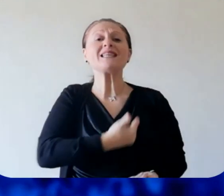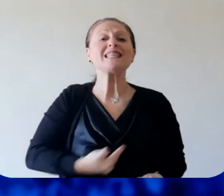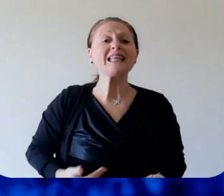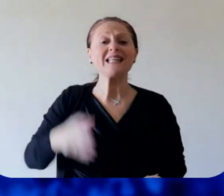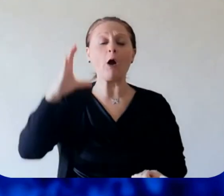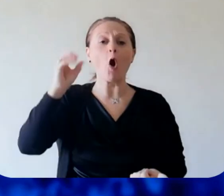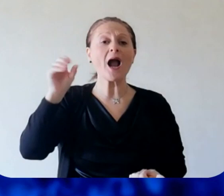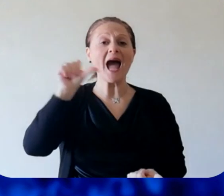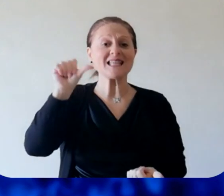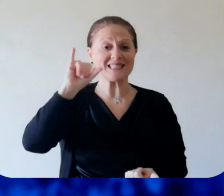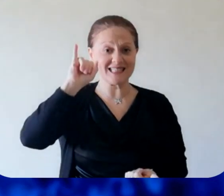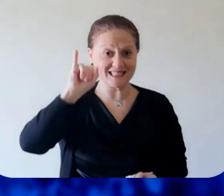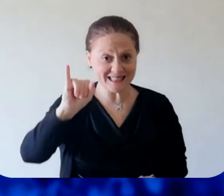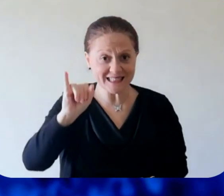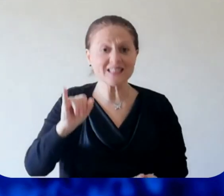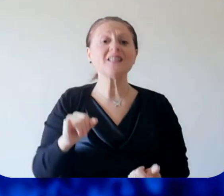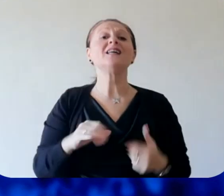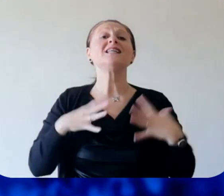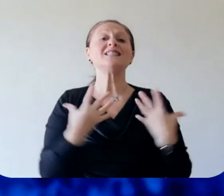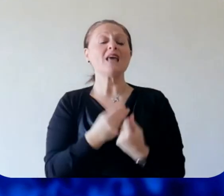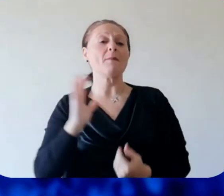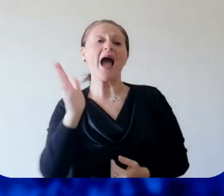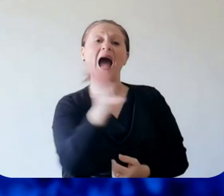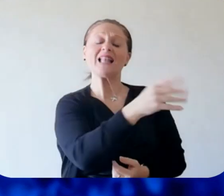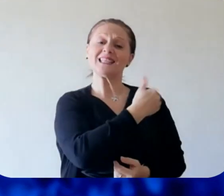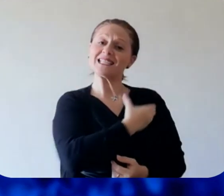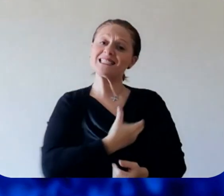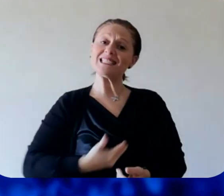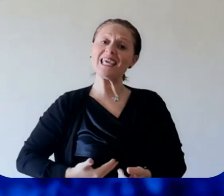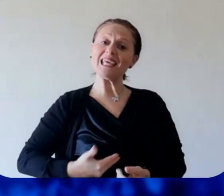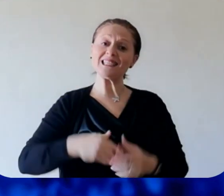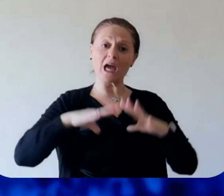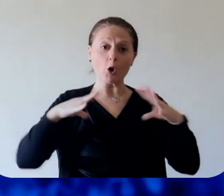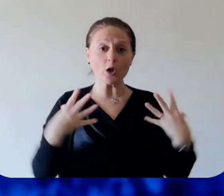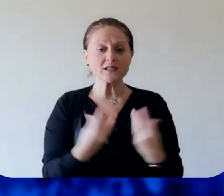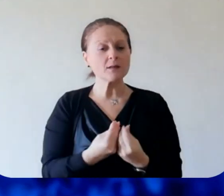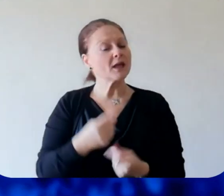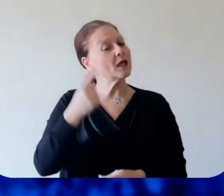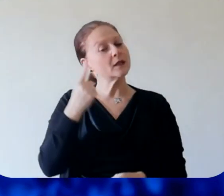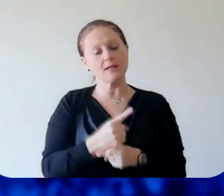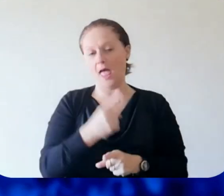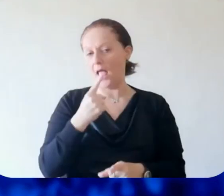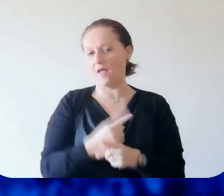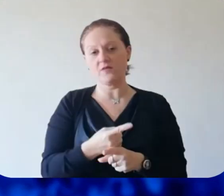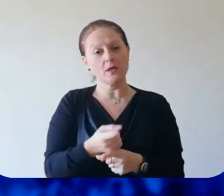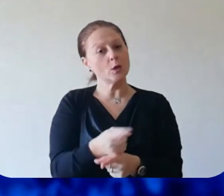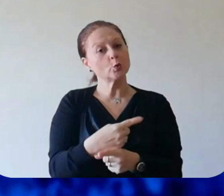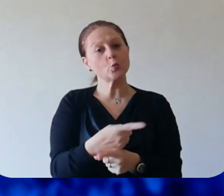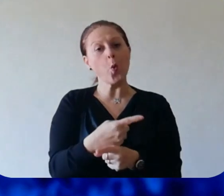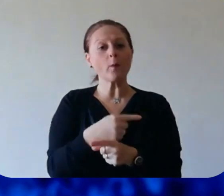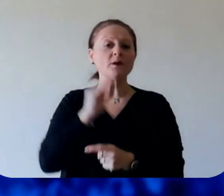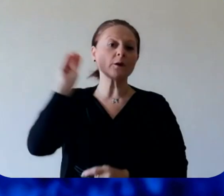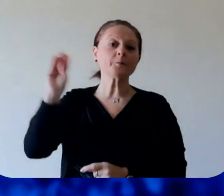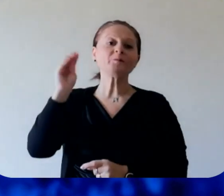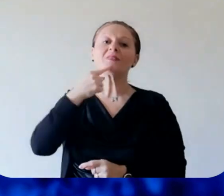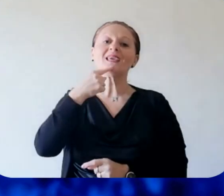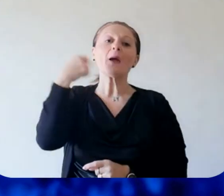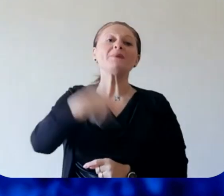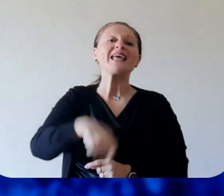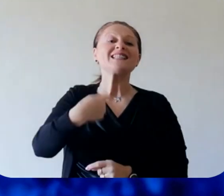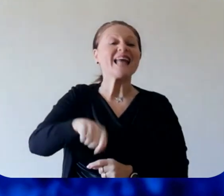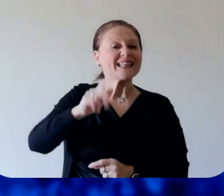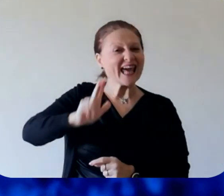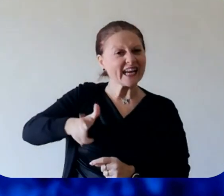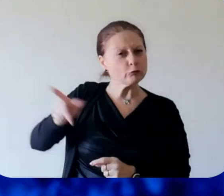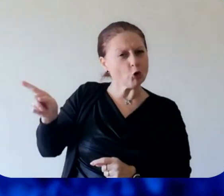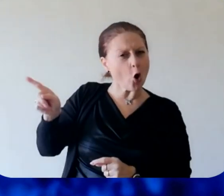altri sindaci della provincia, a chiedere con forza che venga presa in seria considerazione al più presto possibile la proposta del